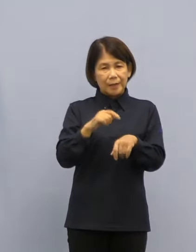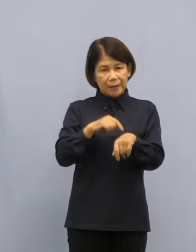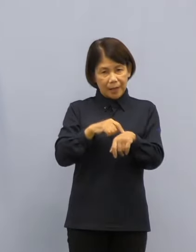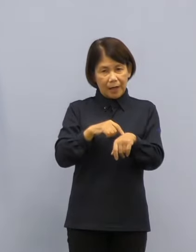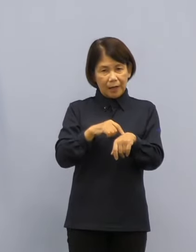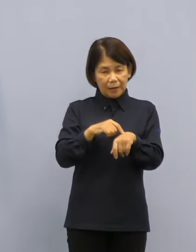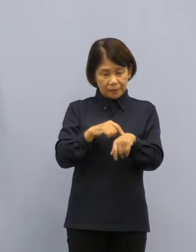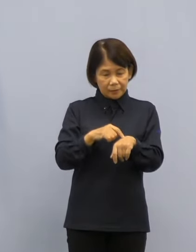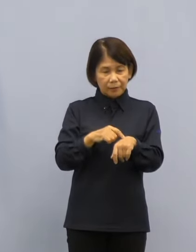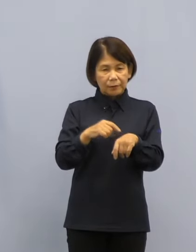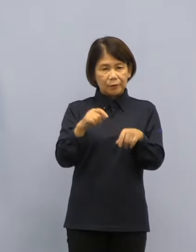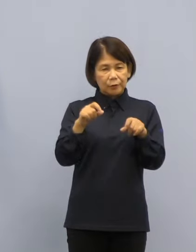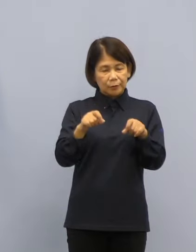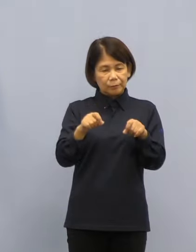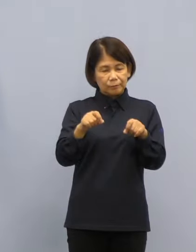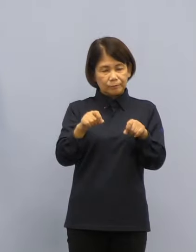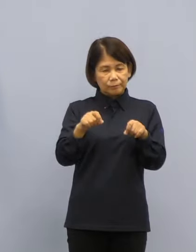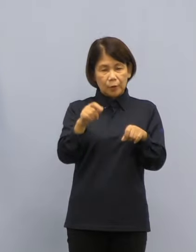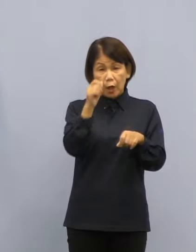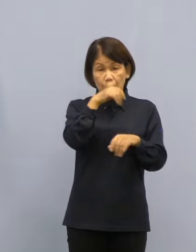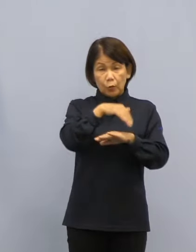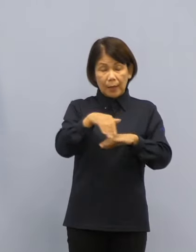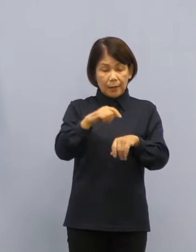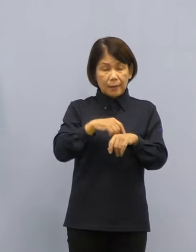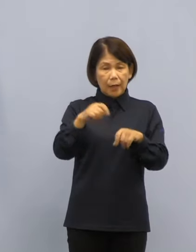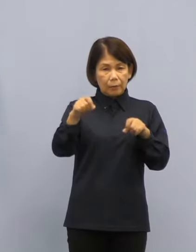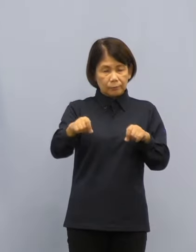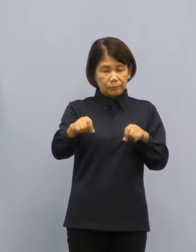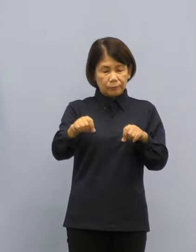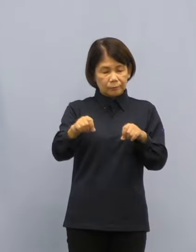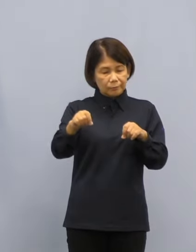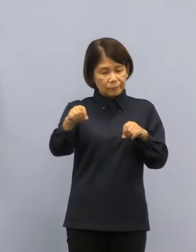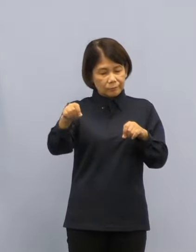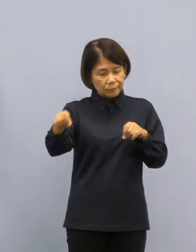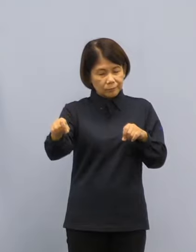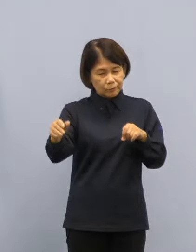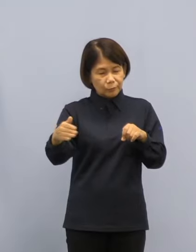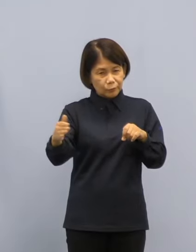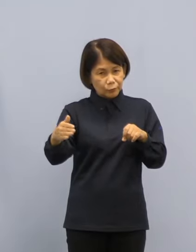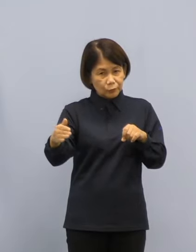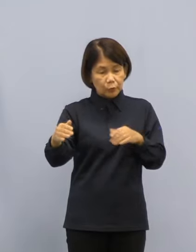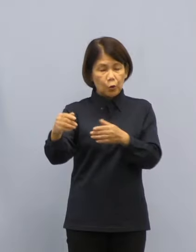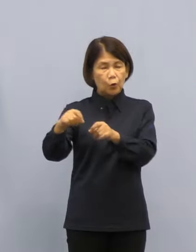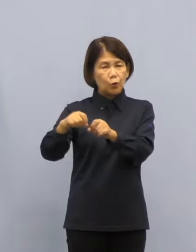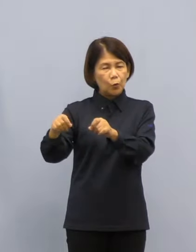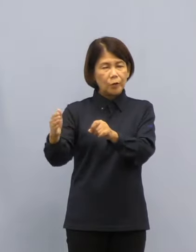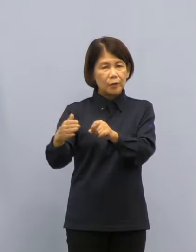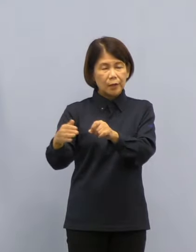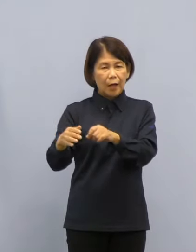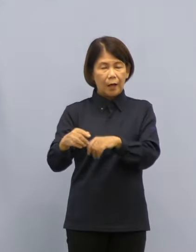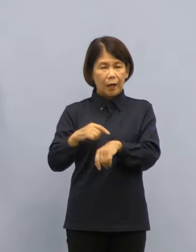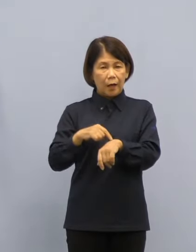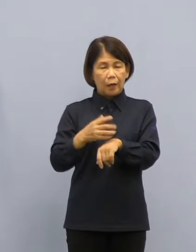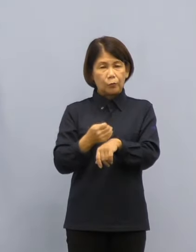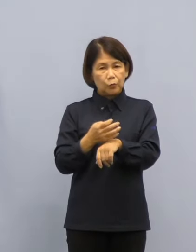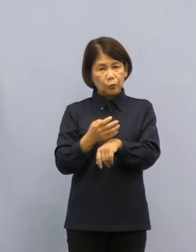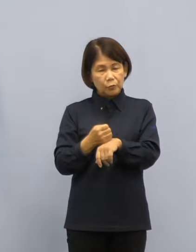そういうものっていうのはある意味感覚的なものかもしれませんけど、もし終わりだったらですね、お聞かせ願えればな